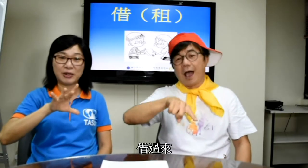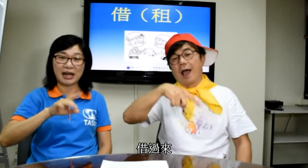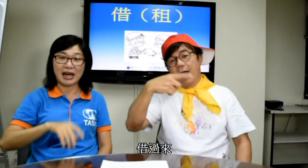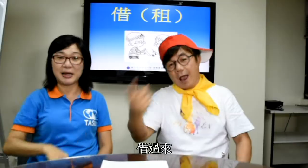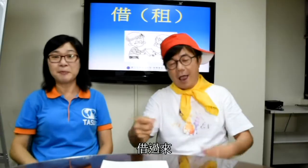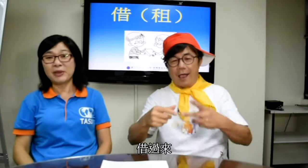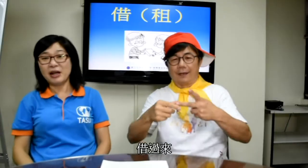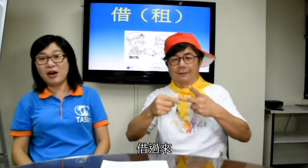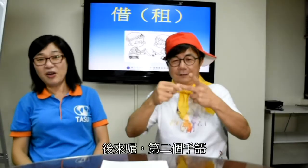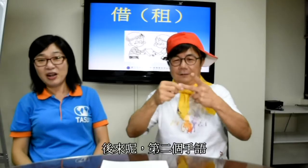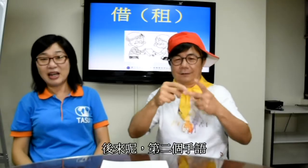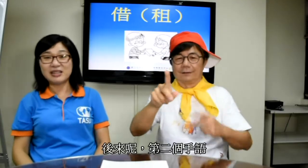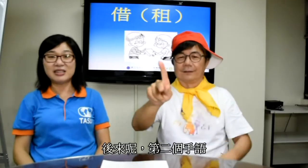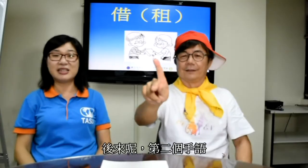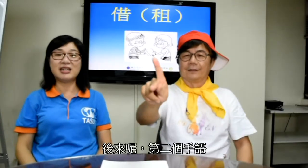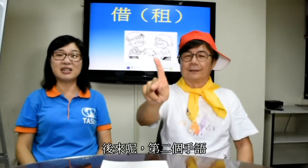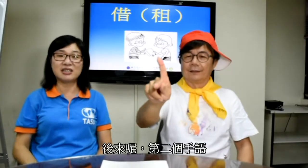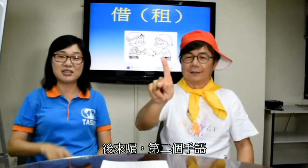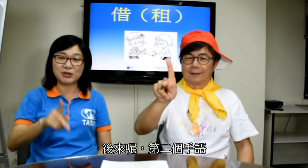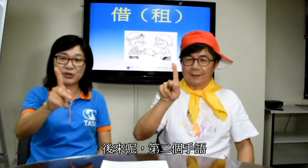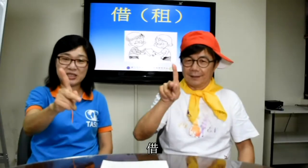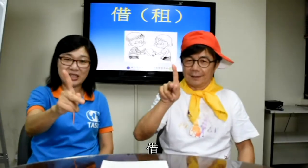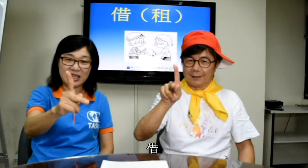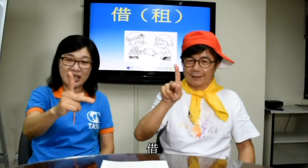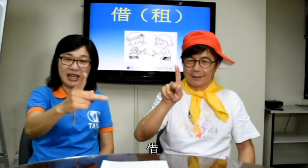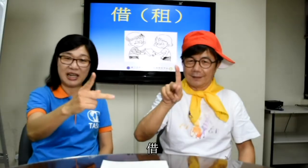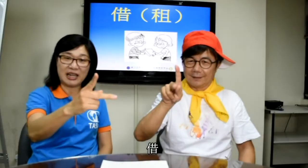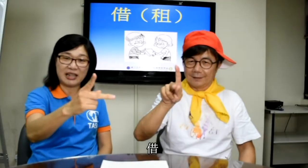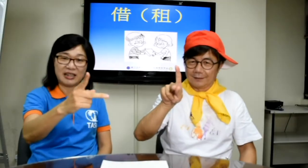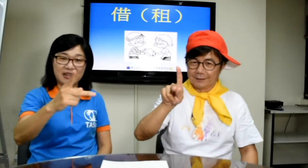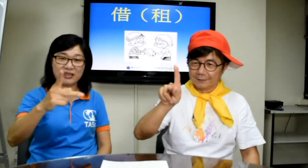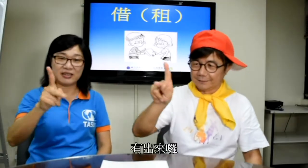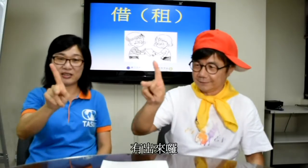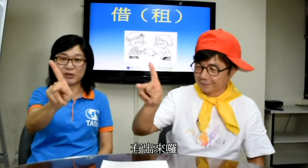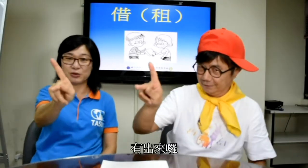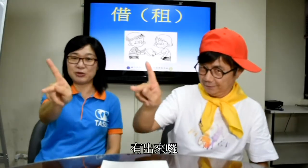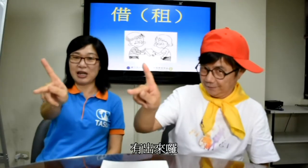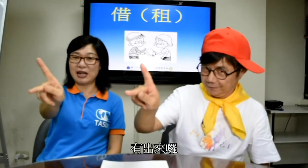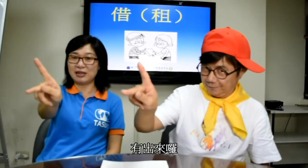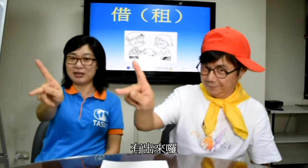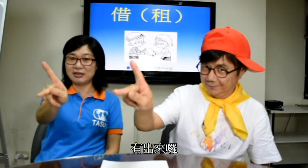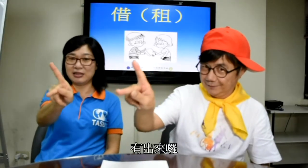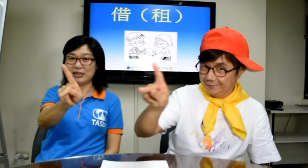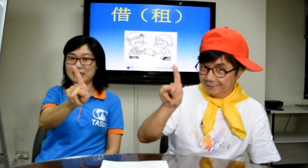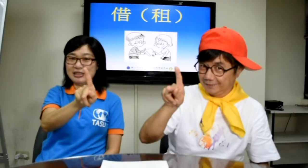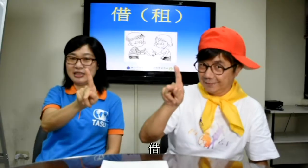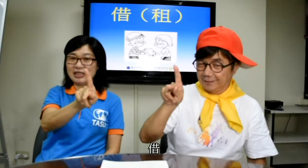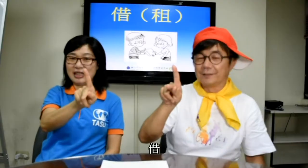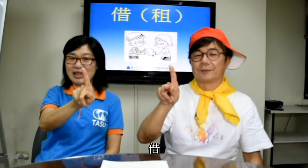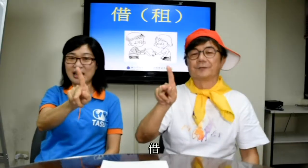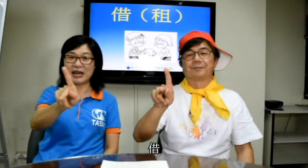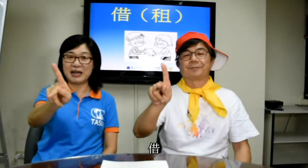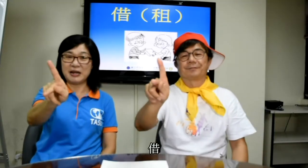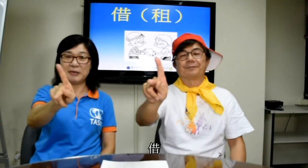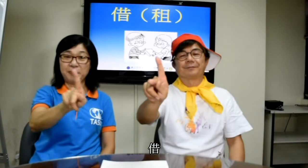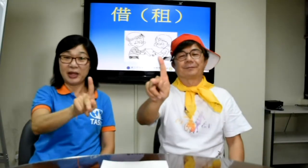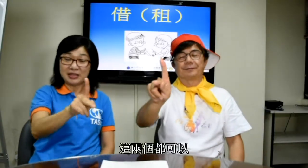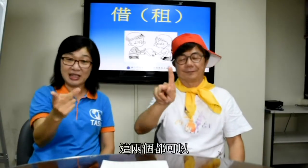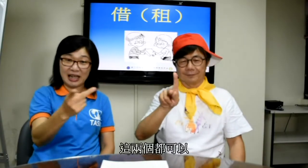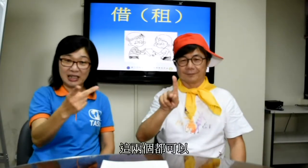借过来，后来呢，第二个手语借又出来咯，借。这两个都